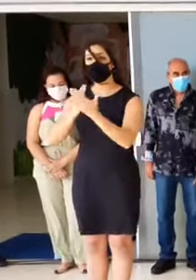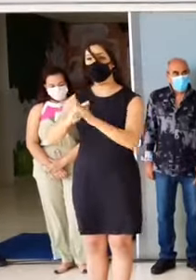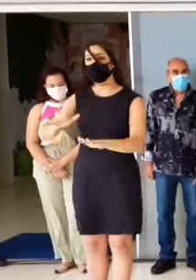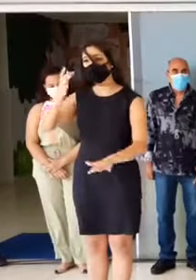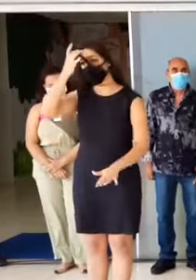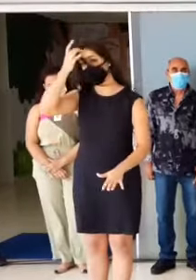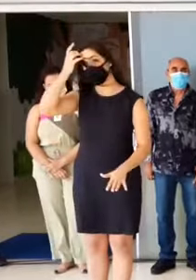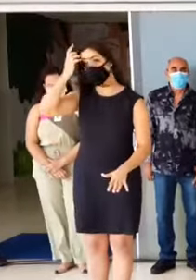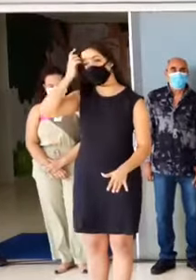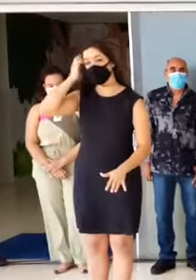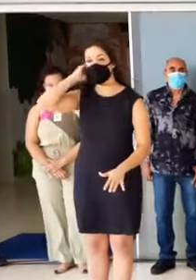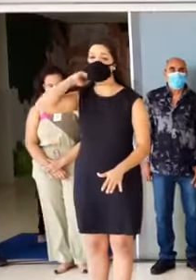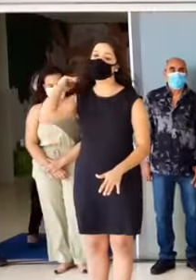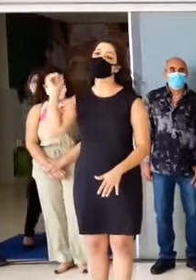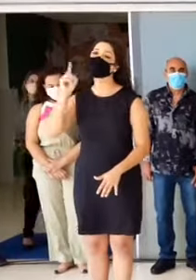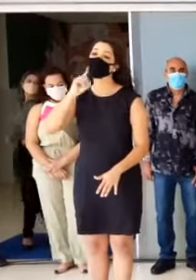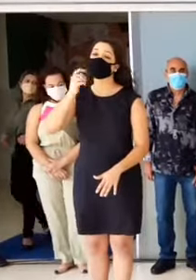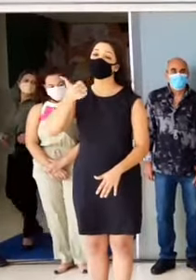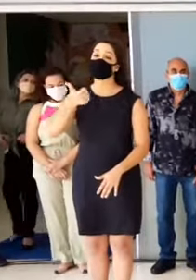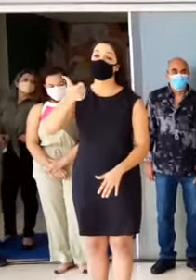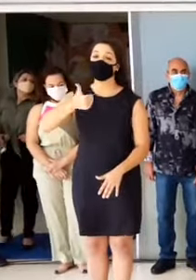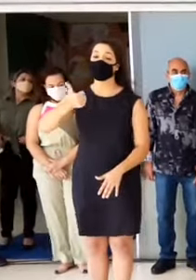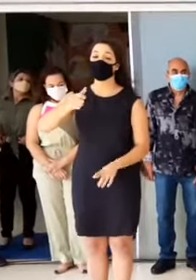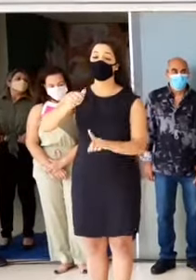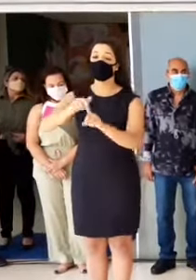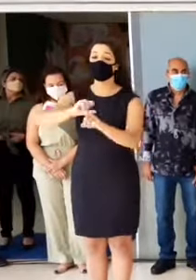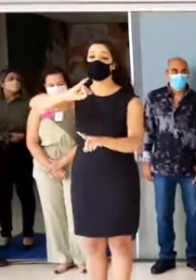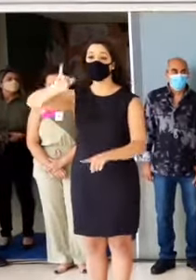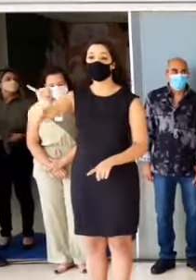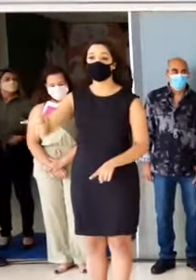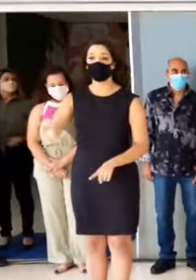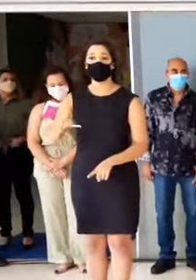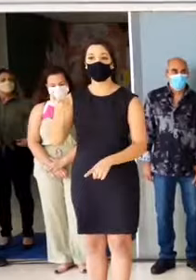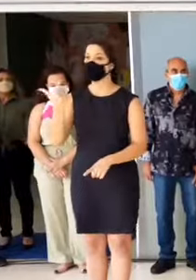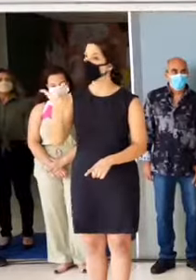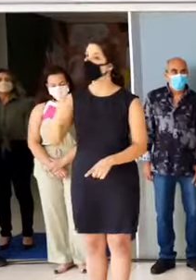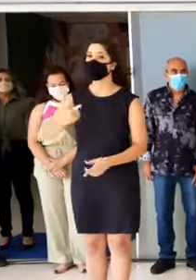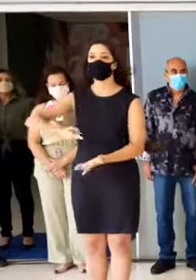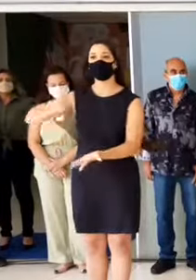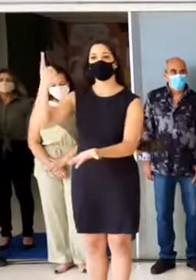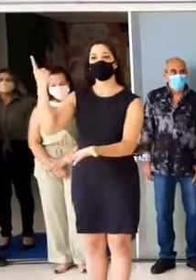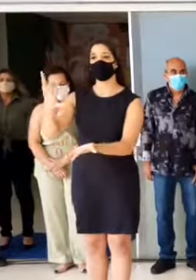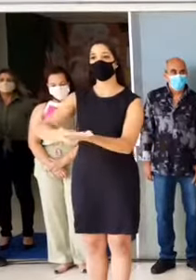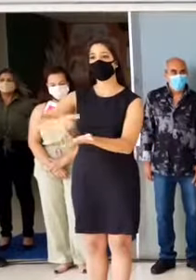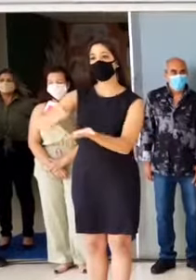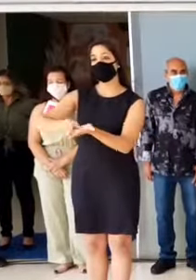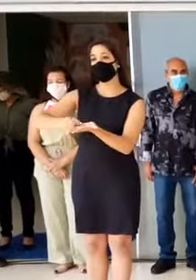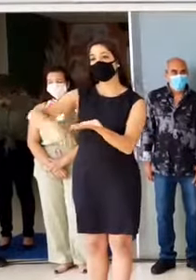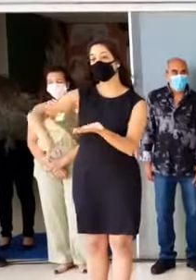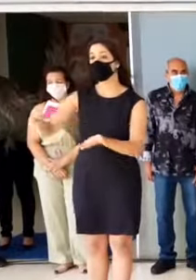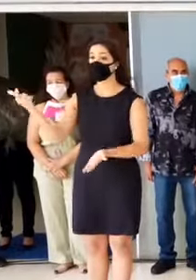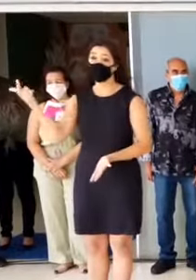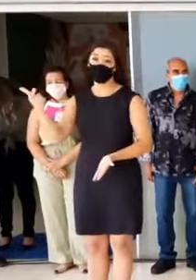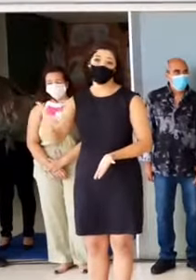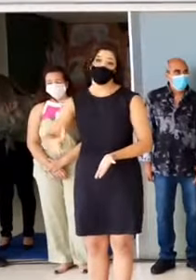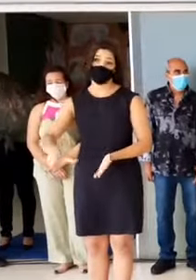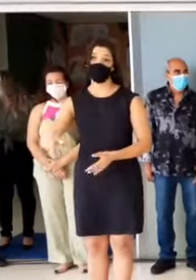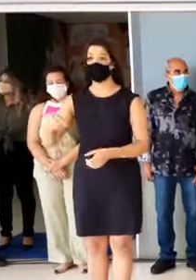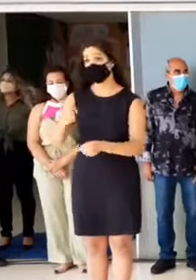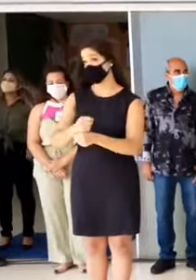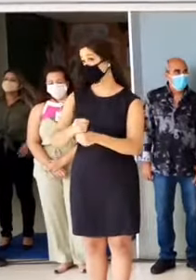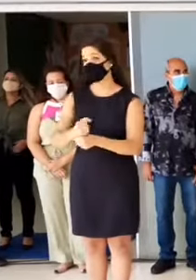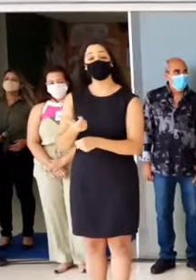janeiro. Não houve acordo para celebrar um novo contrato para o início desse